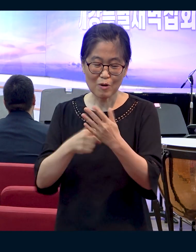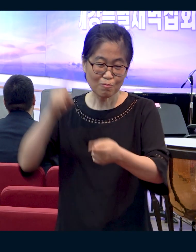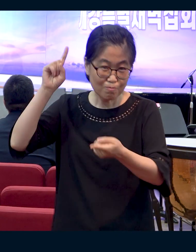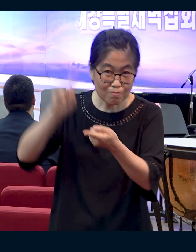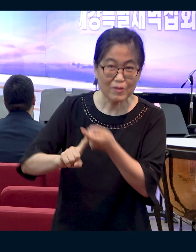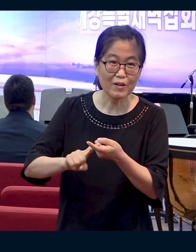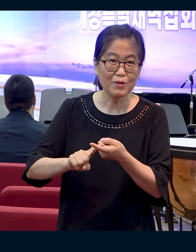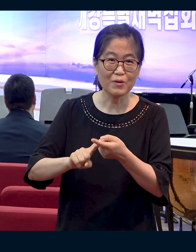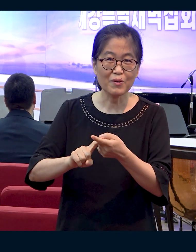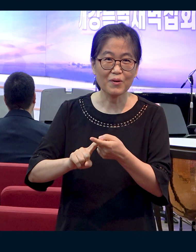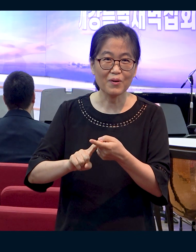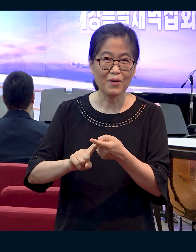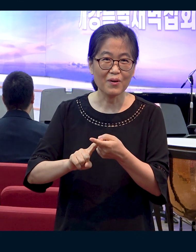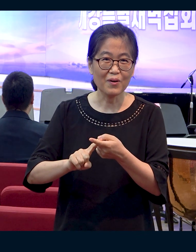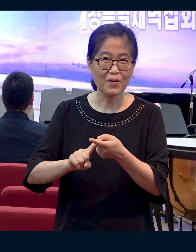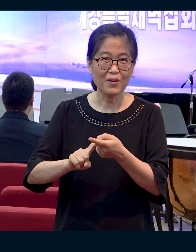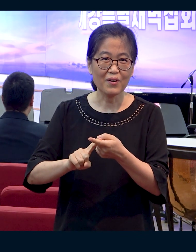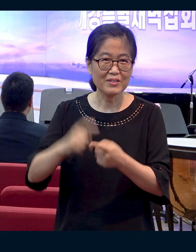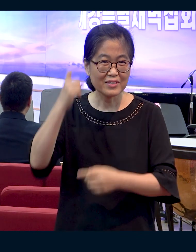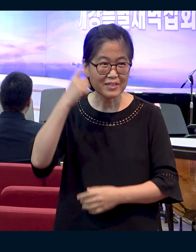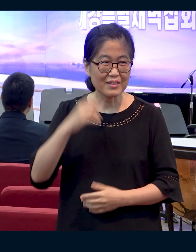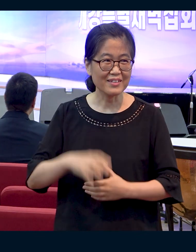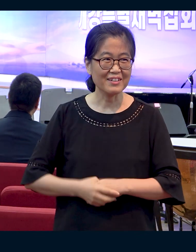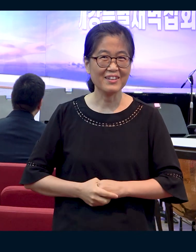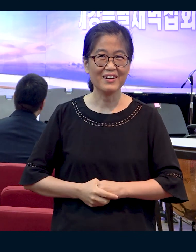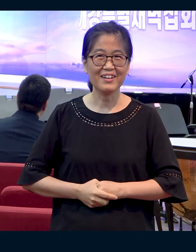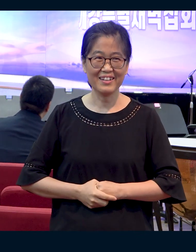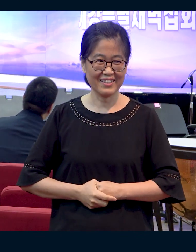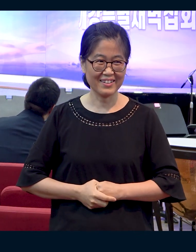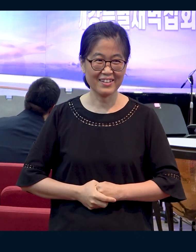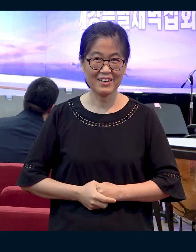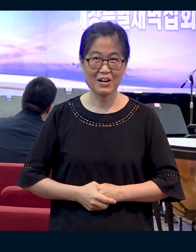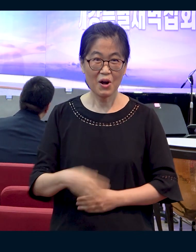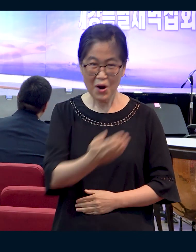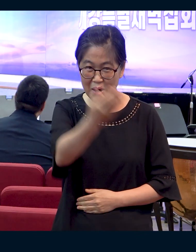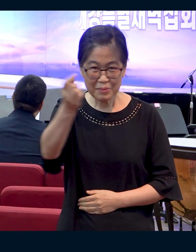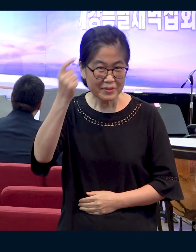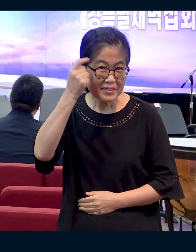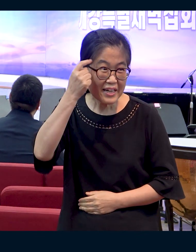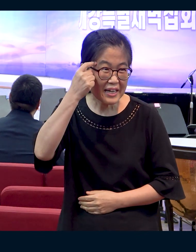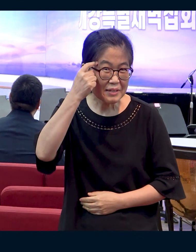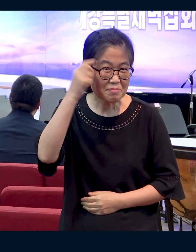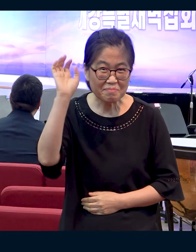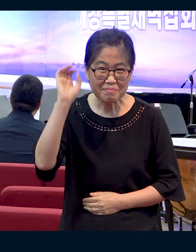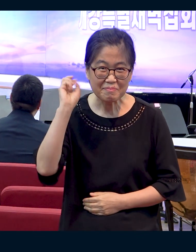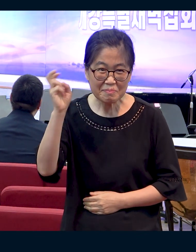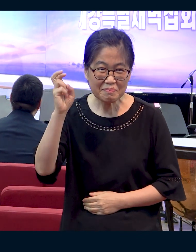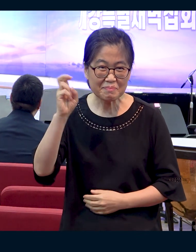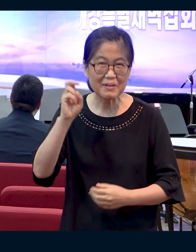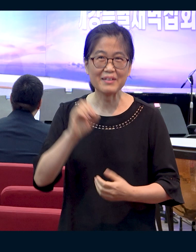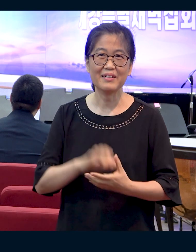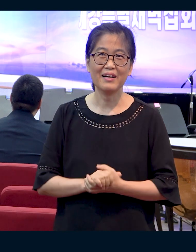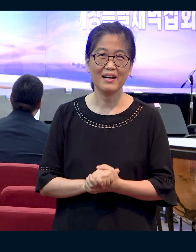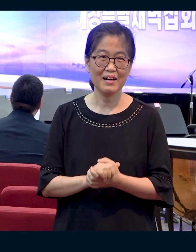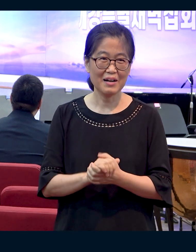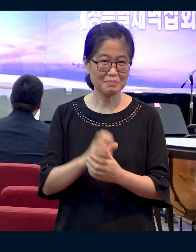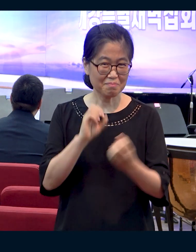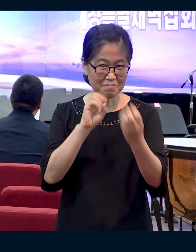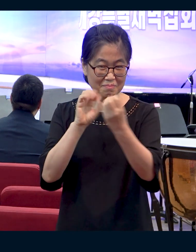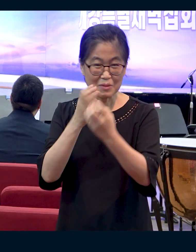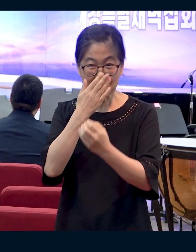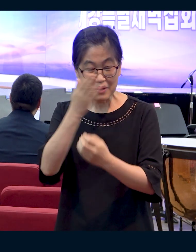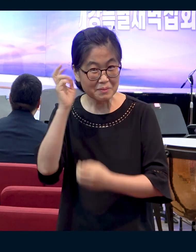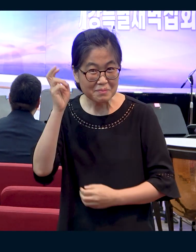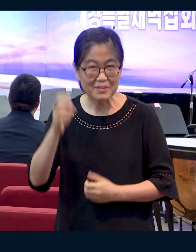여러분 여러 가지 답을 생각을 하셨겠죠. 그런데 성경을 보거나